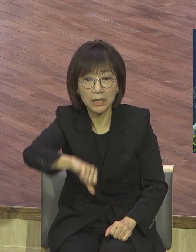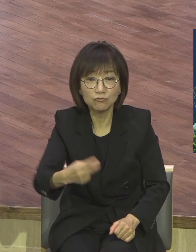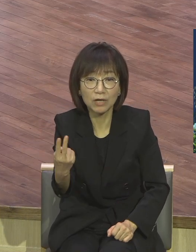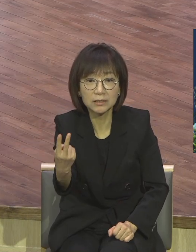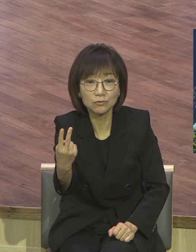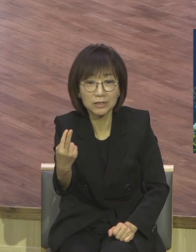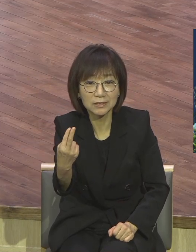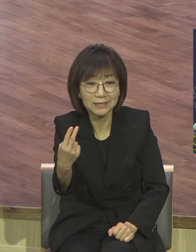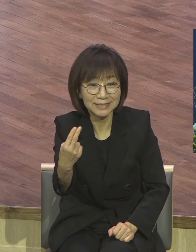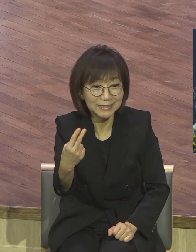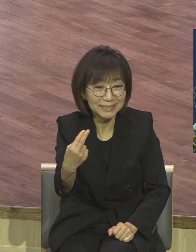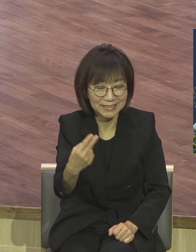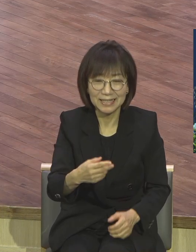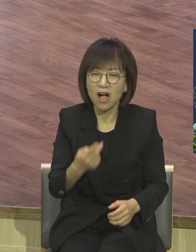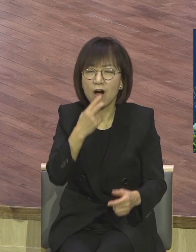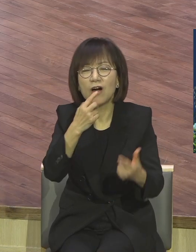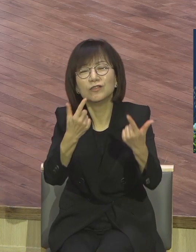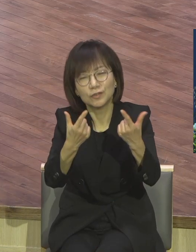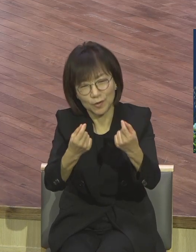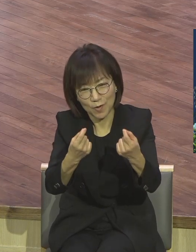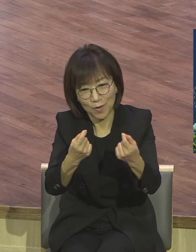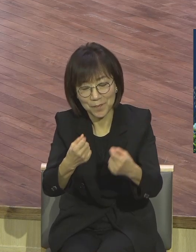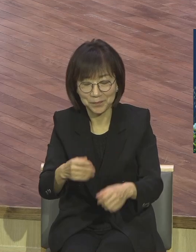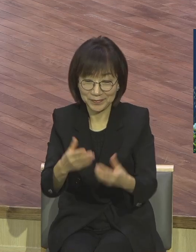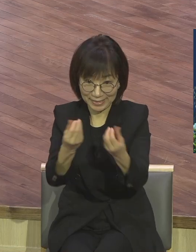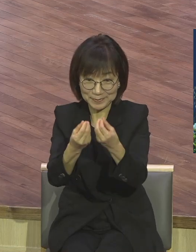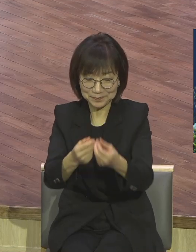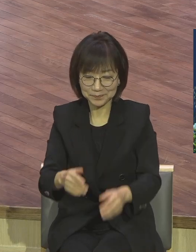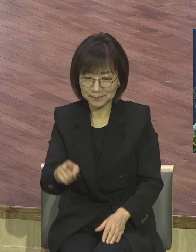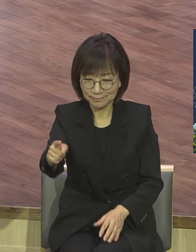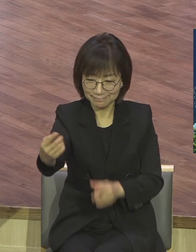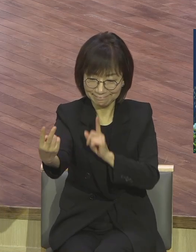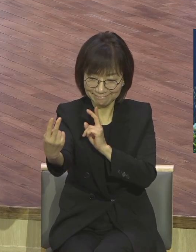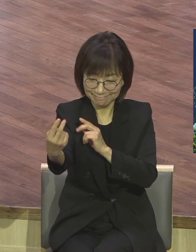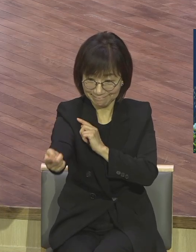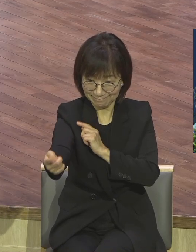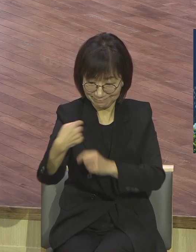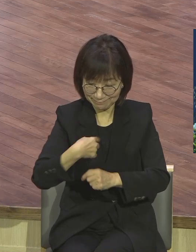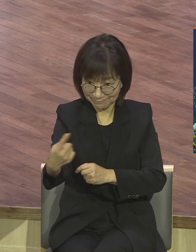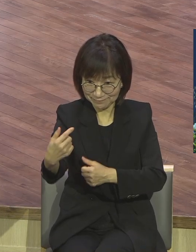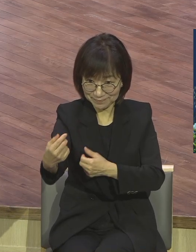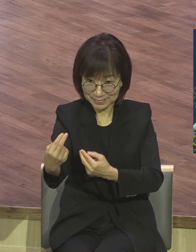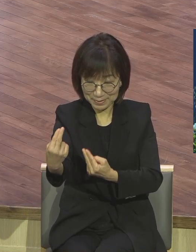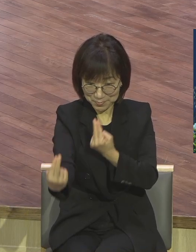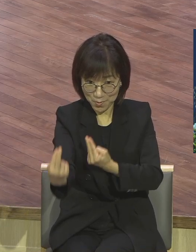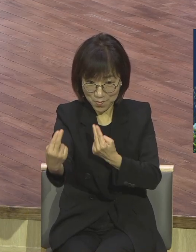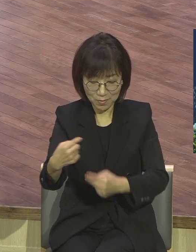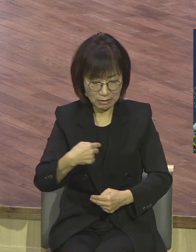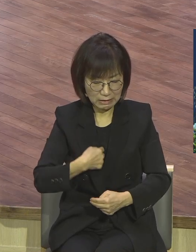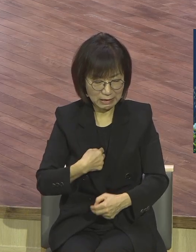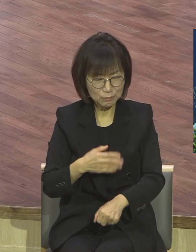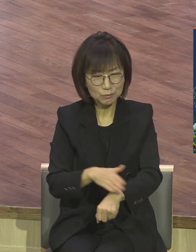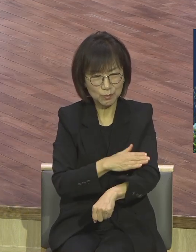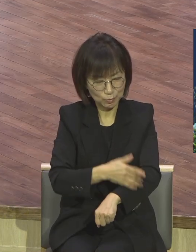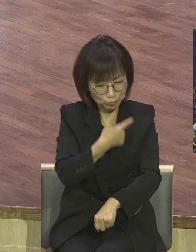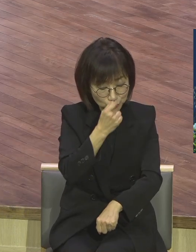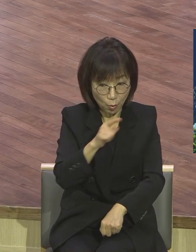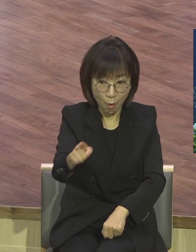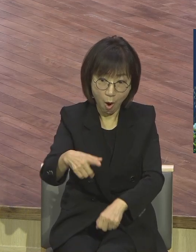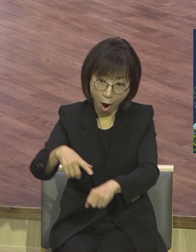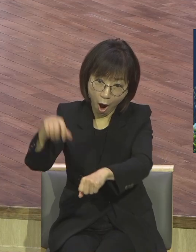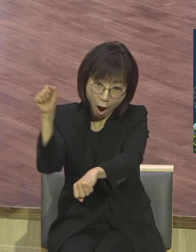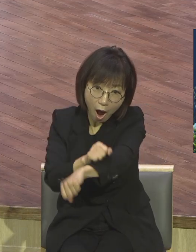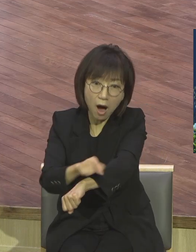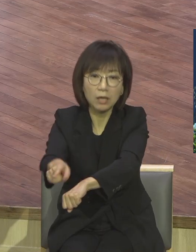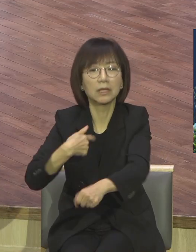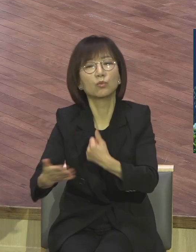무슨 말입니까? 내가 못하는 이 부분을 다른 사람 잘할 수 있고, 다른 사람 못하는 건 내가 또 잘할 수 있고,